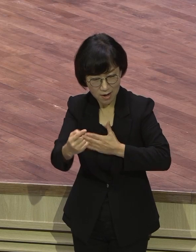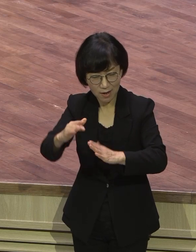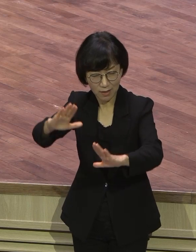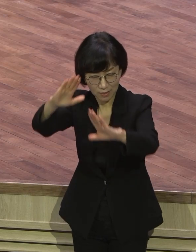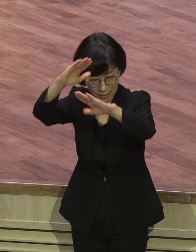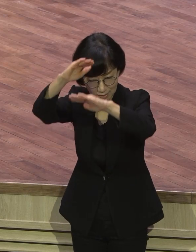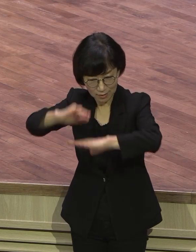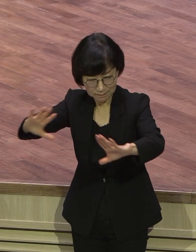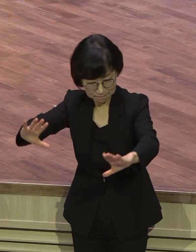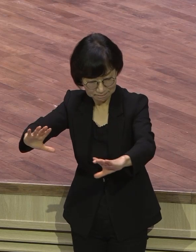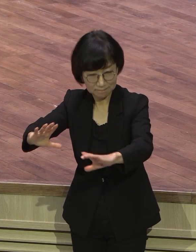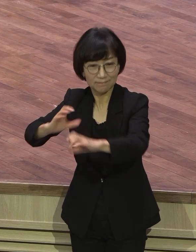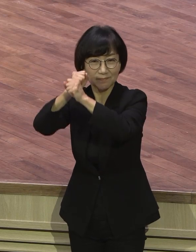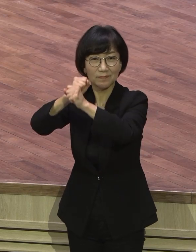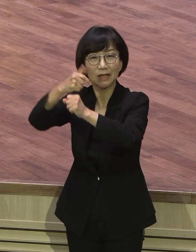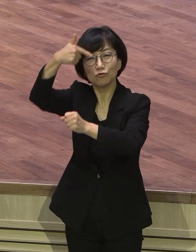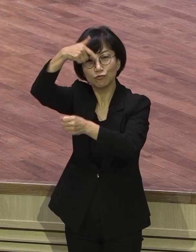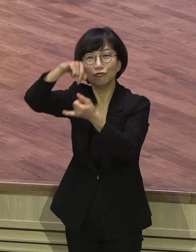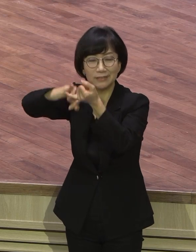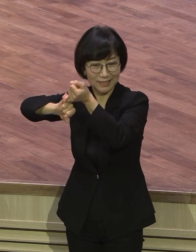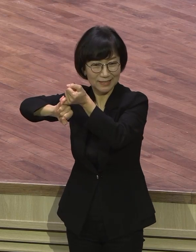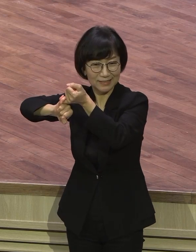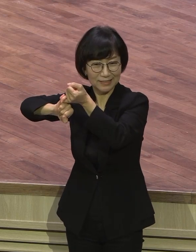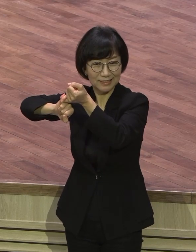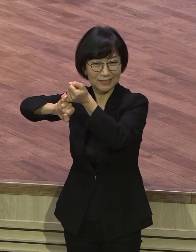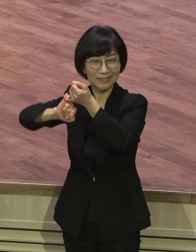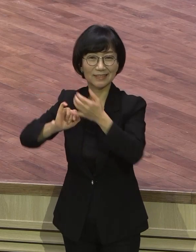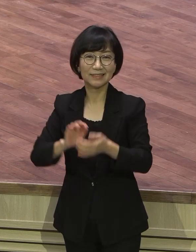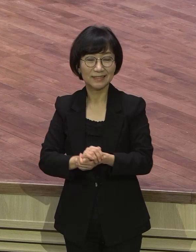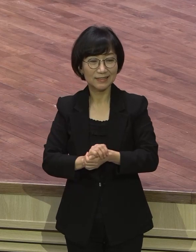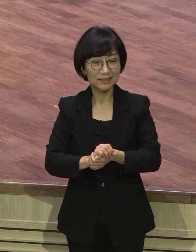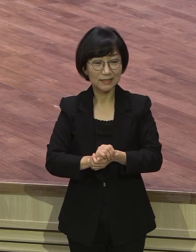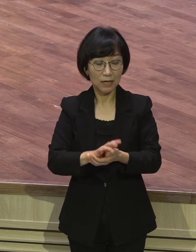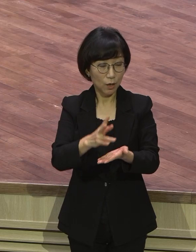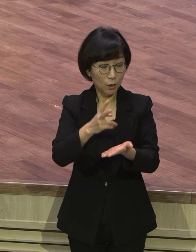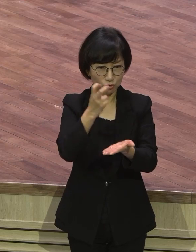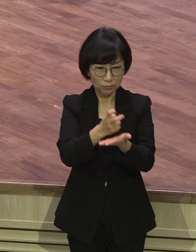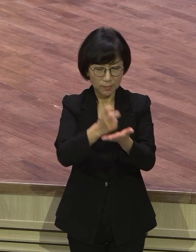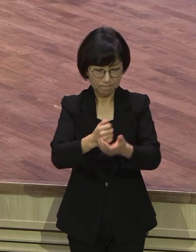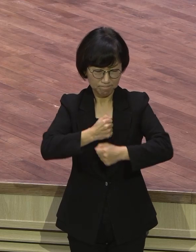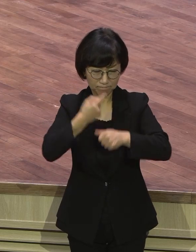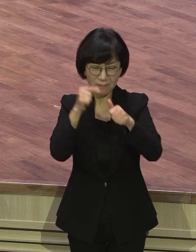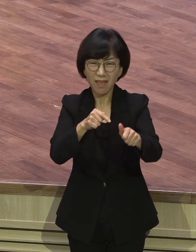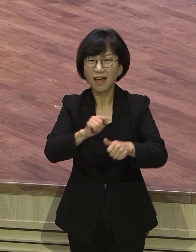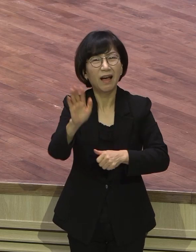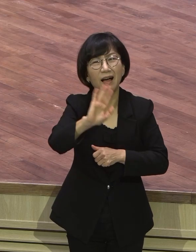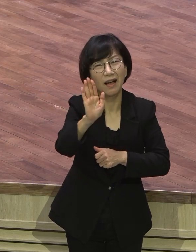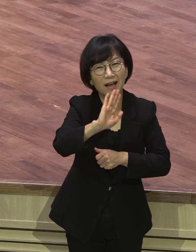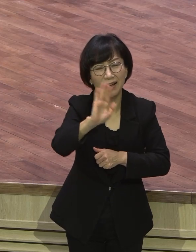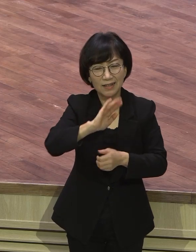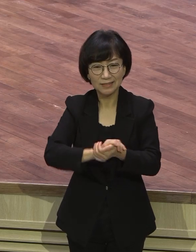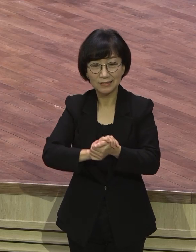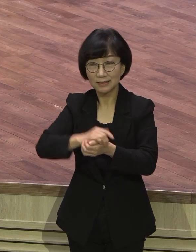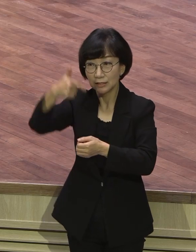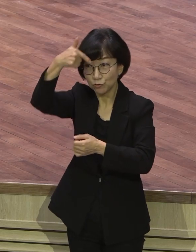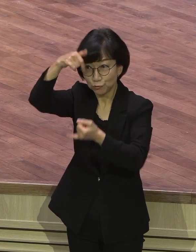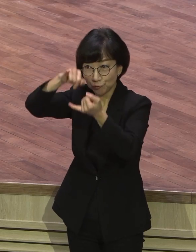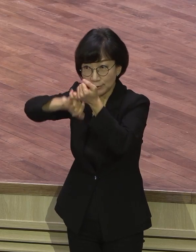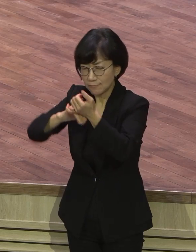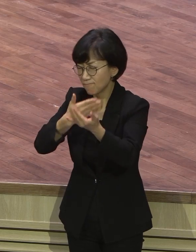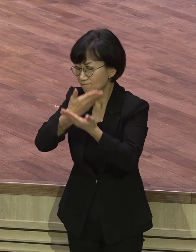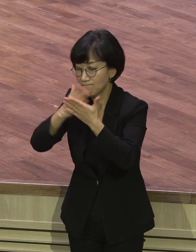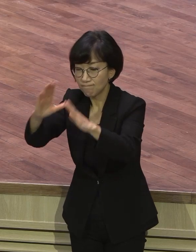구약성계 핵심은 이렇게 율법을 사실 지키라는 것이 아니었어요. 구약성계 핵심 율법이 아니었어요.